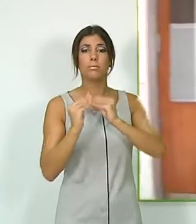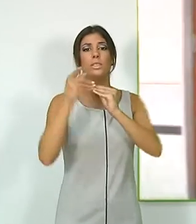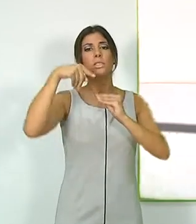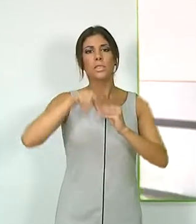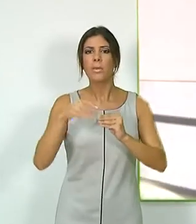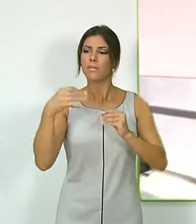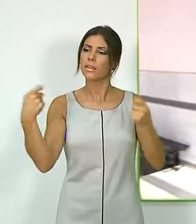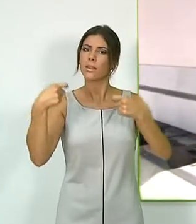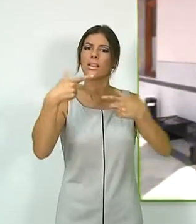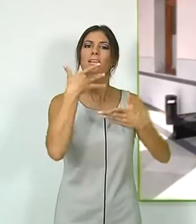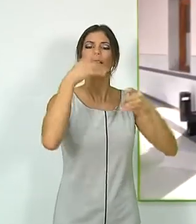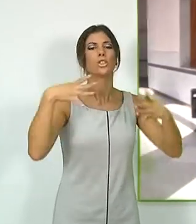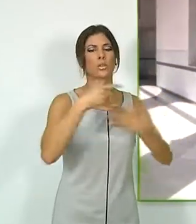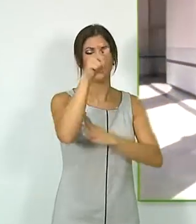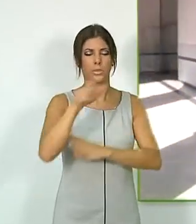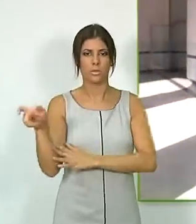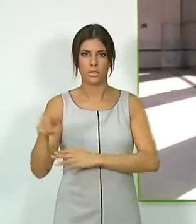las aportaciones de todos.